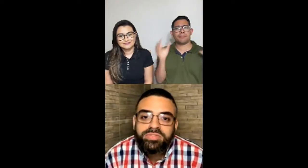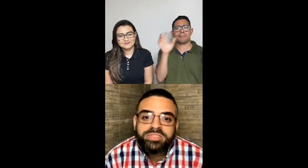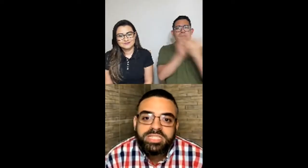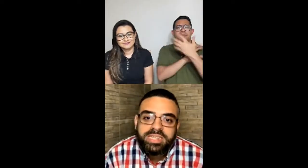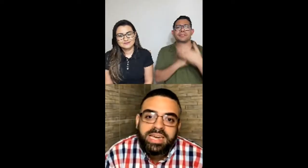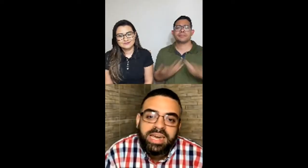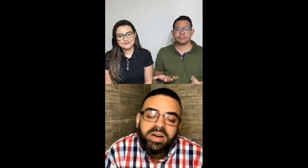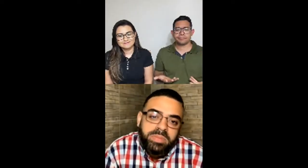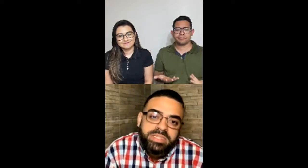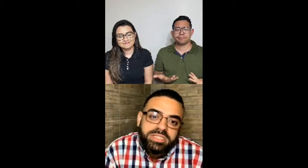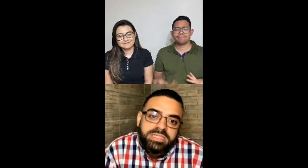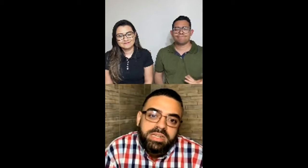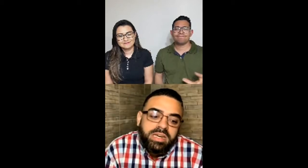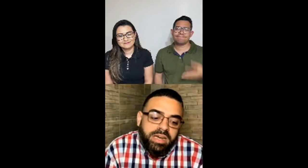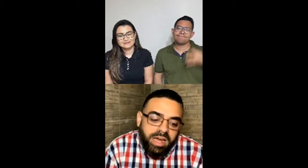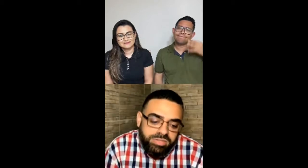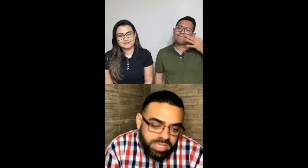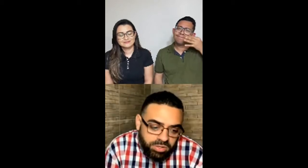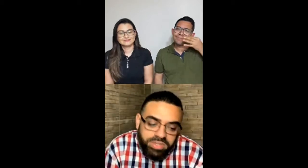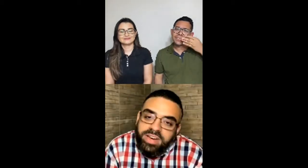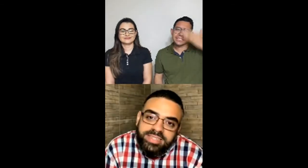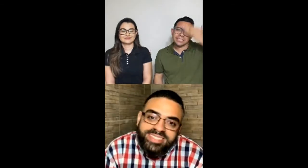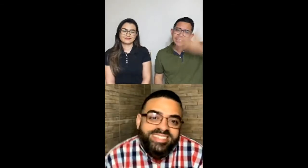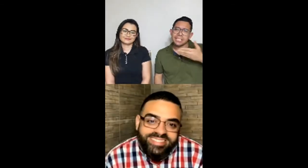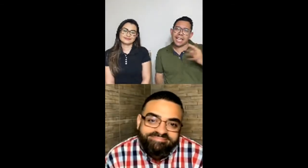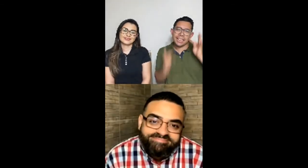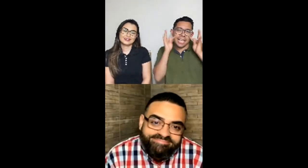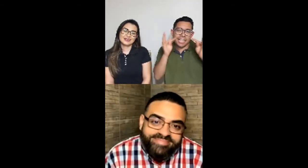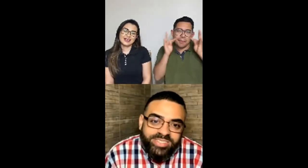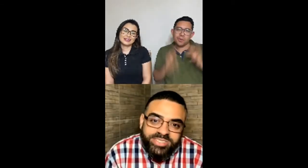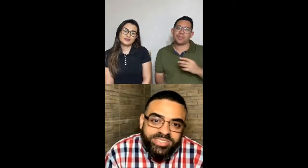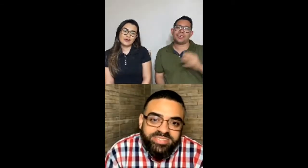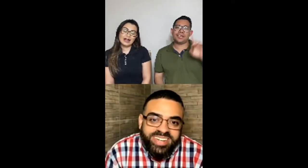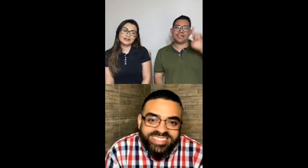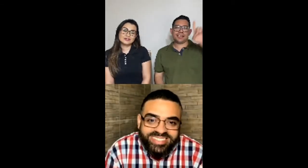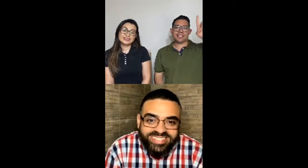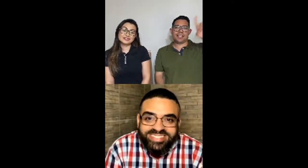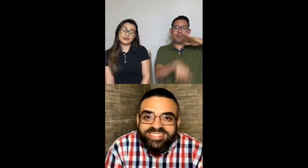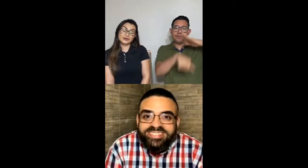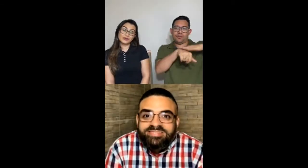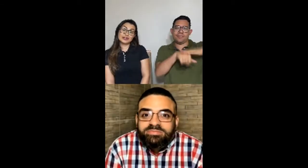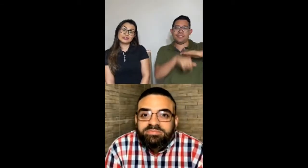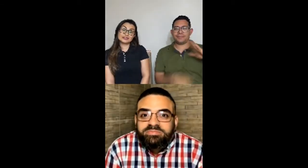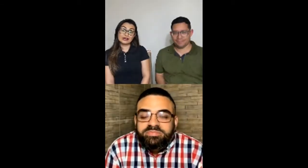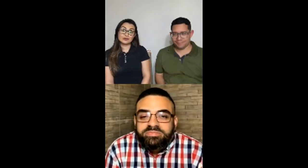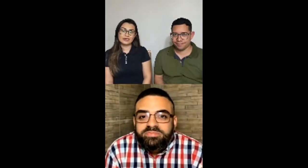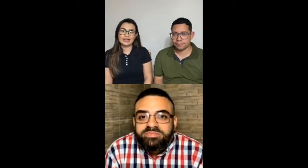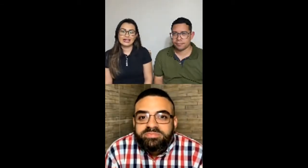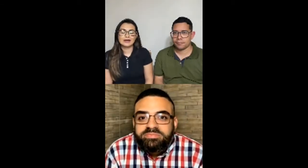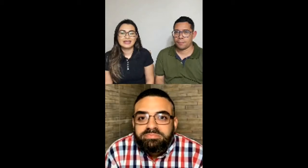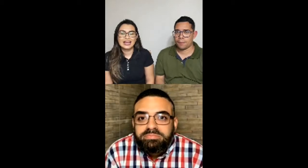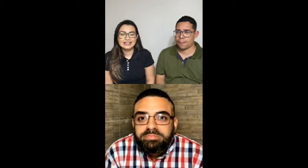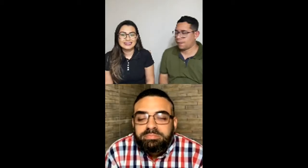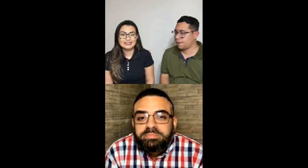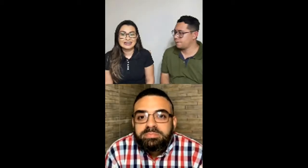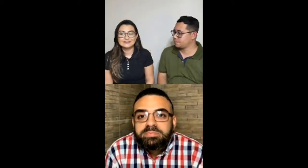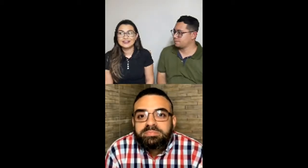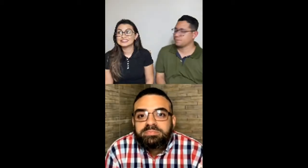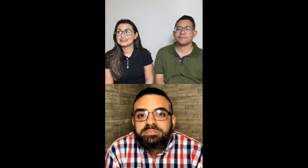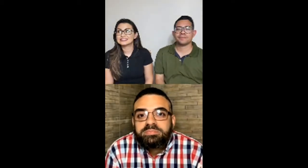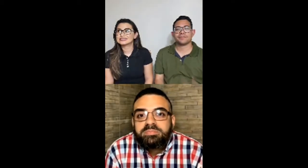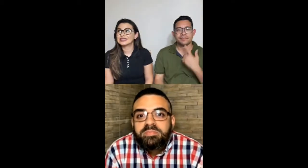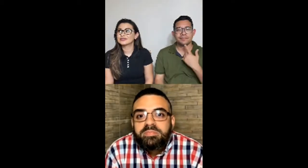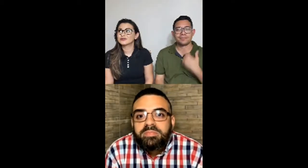E ela hoje é assim, para mim é um testemunho vivo de que é realmente o cristão, na caminhada, ele